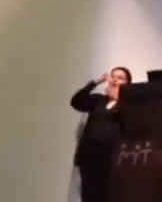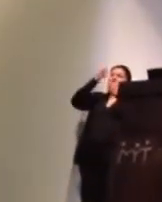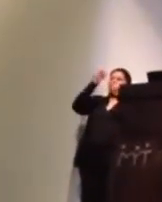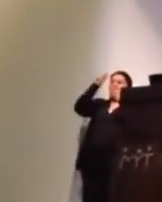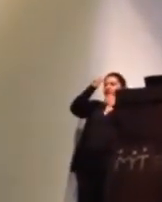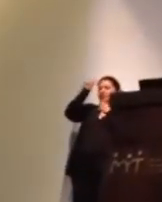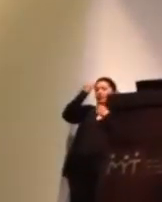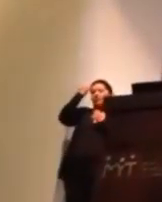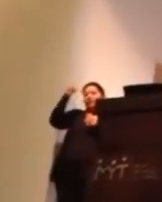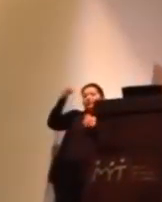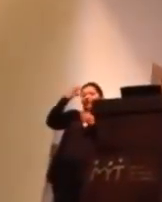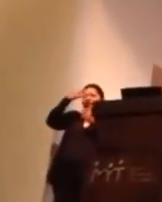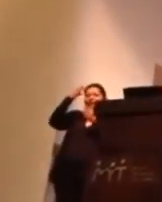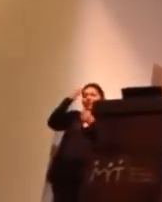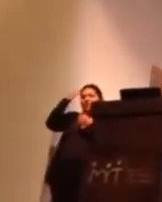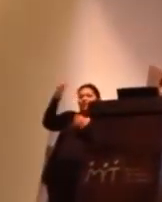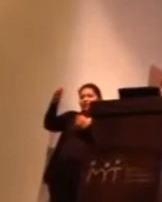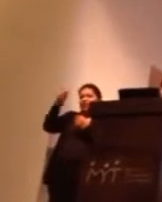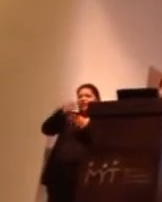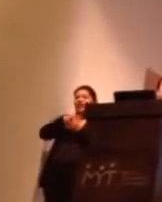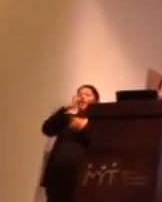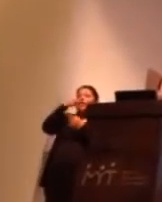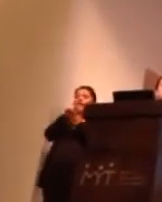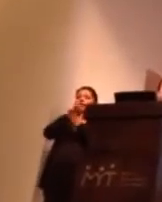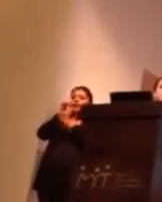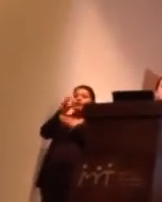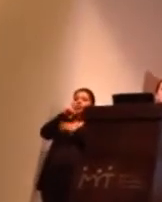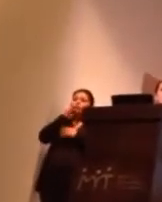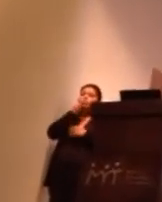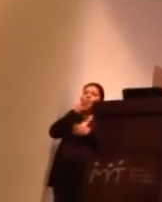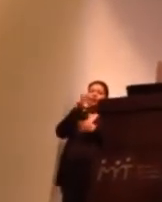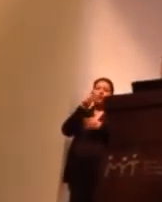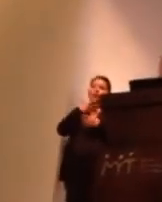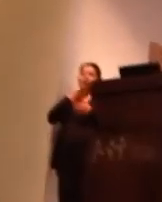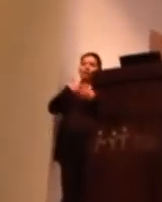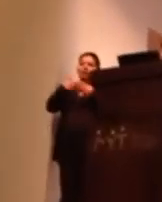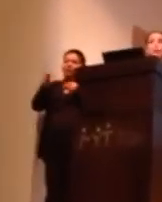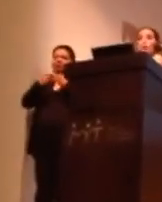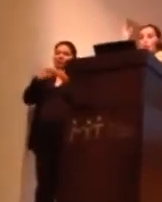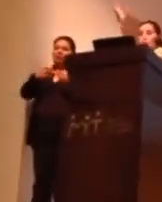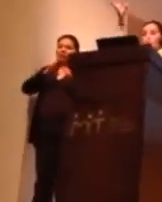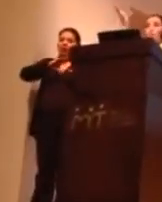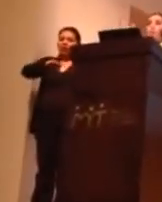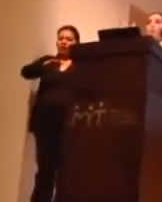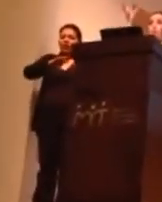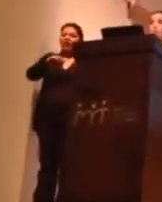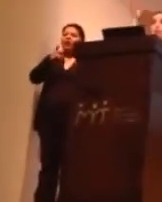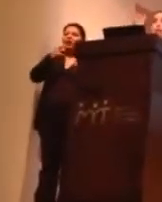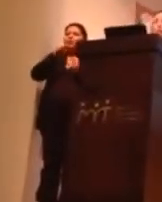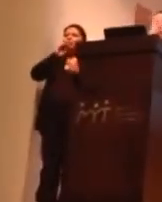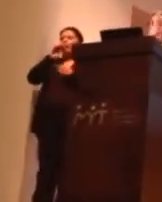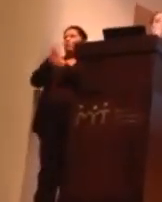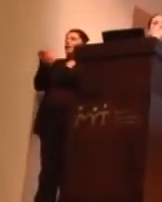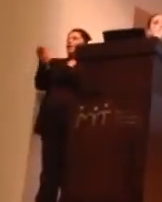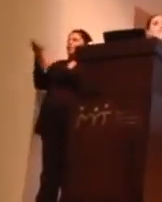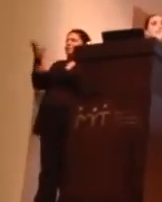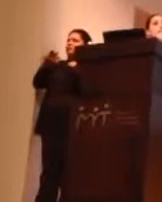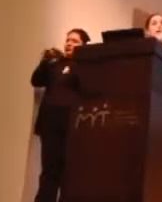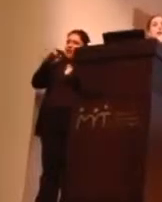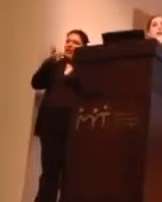etcétera, etcétera. Y entonces es un niño que no tiene un modelo de alguien que le esté enseñando